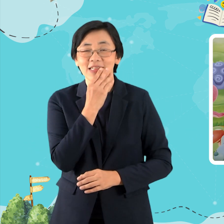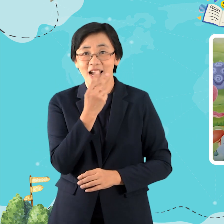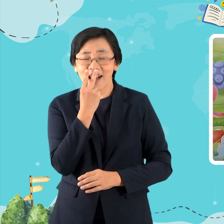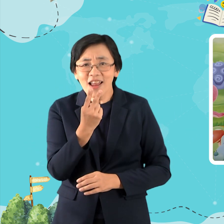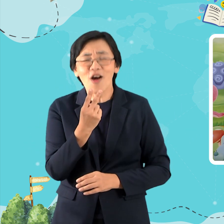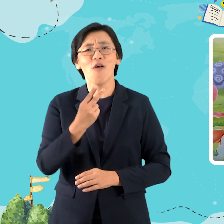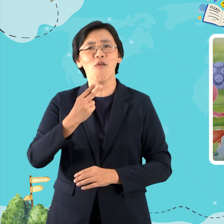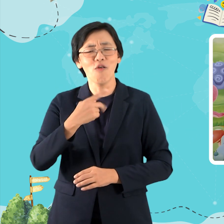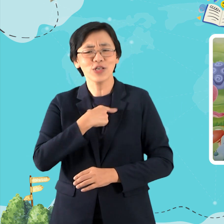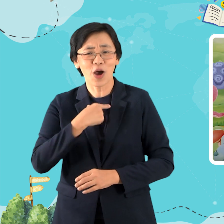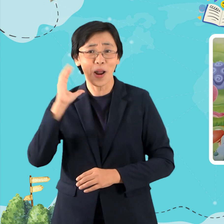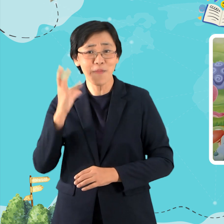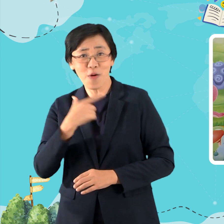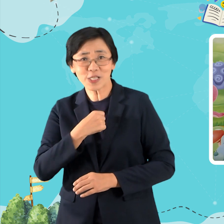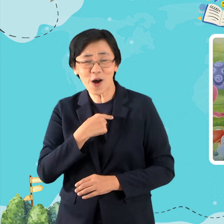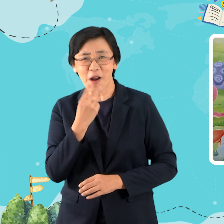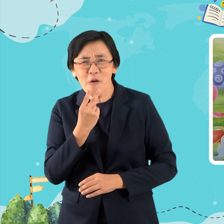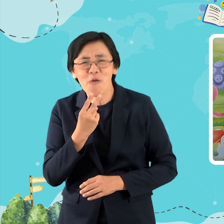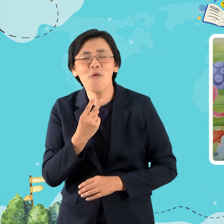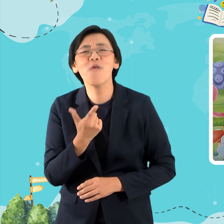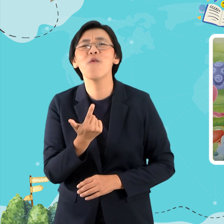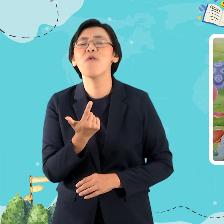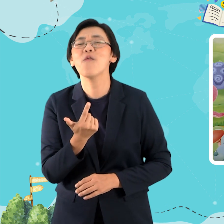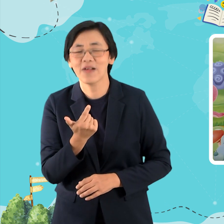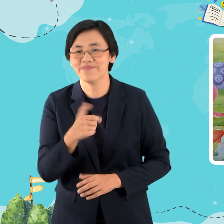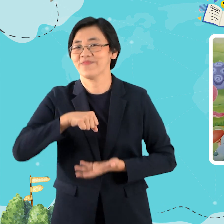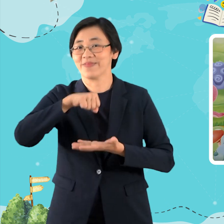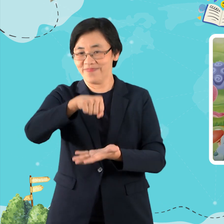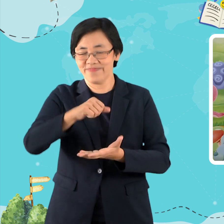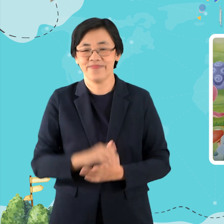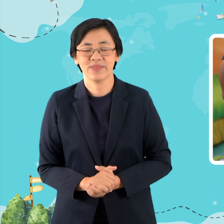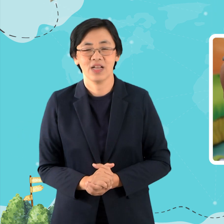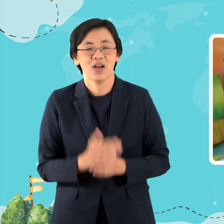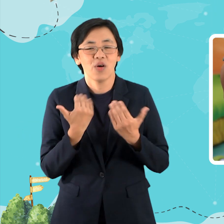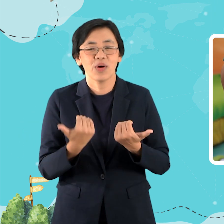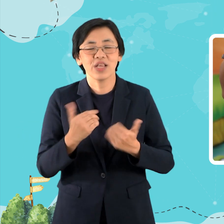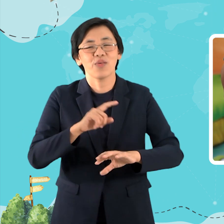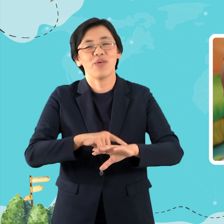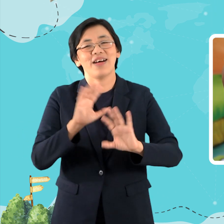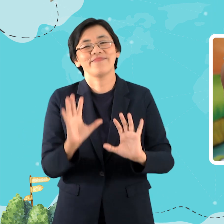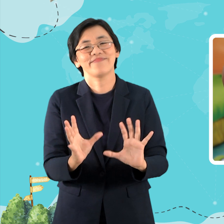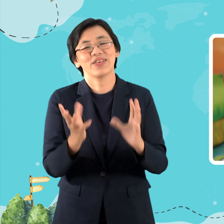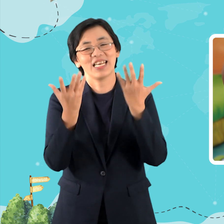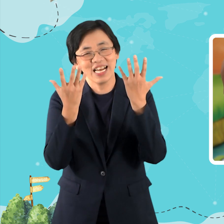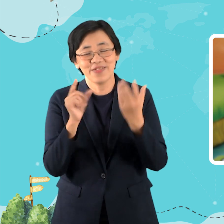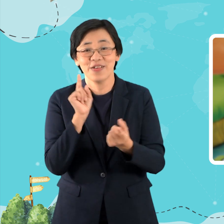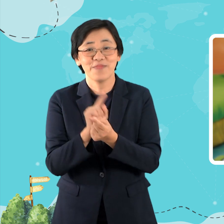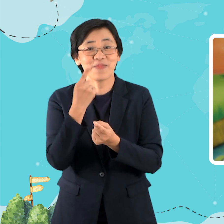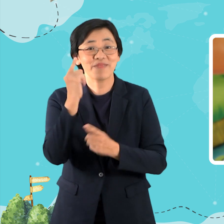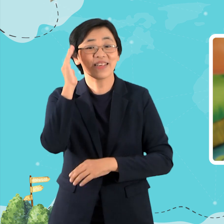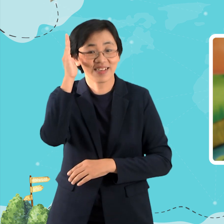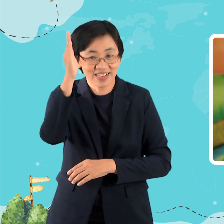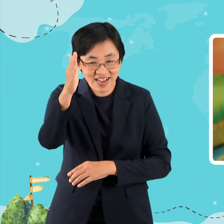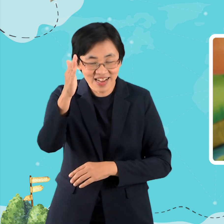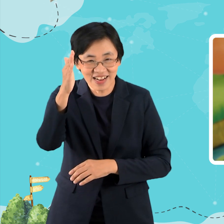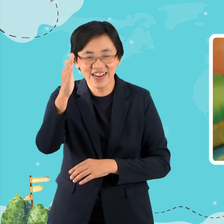ที่ถูกอกถูกใจพี่โม่นะครับก็รับกระเป๋ากันไปเลยนะจ๊ะ วันนี้นะจ๊ะเวลาหมดลงแล้วพบกันในค